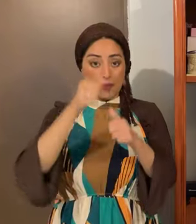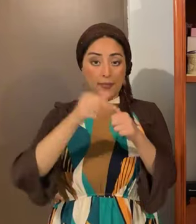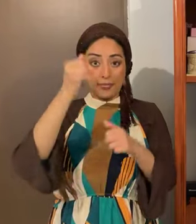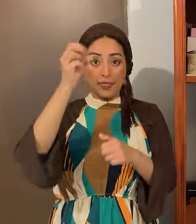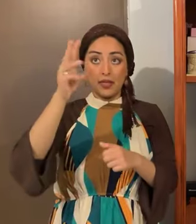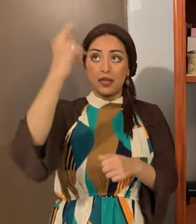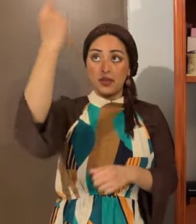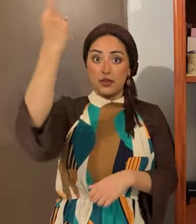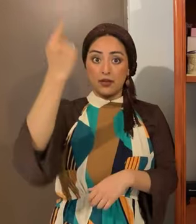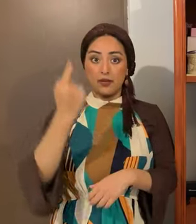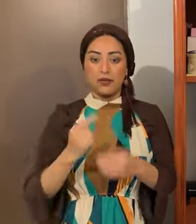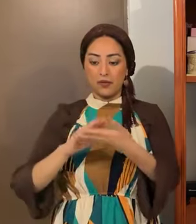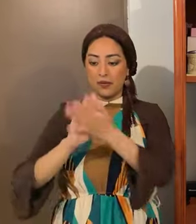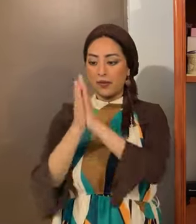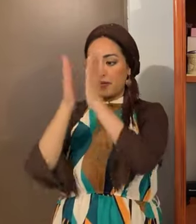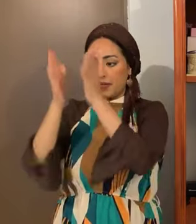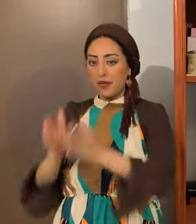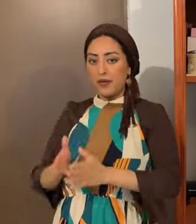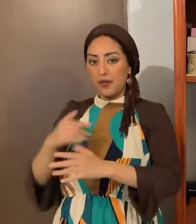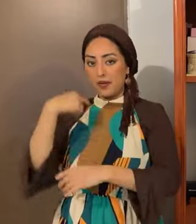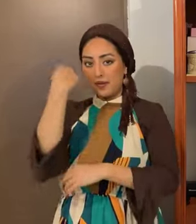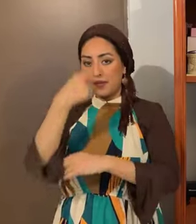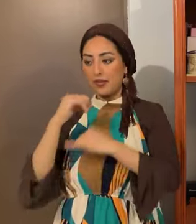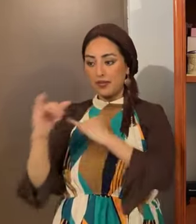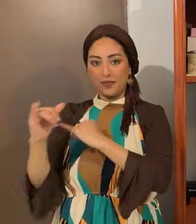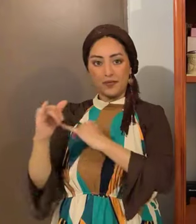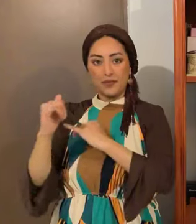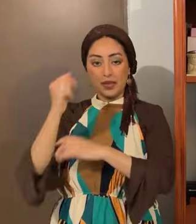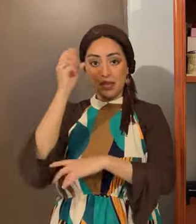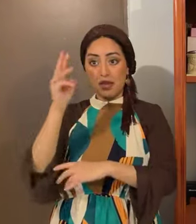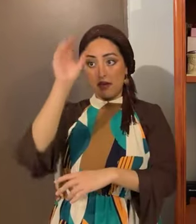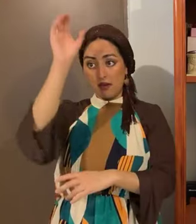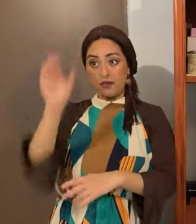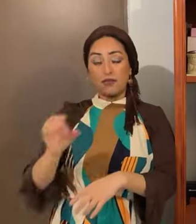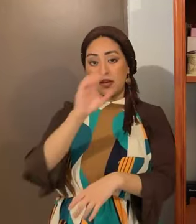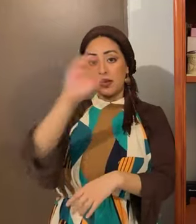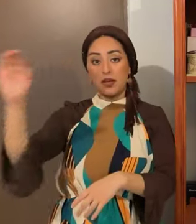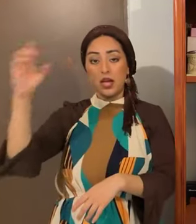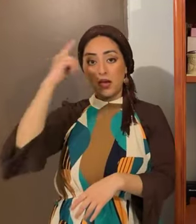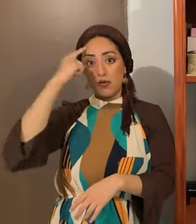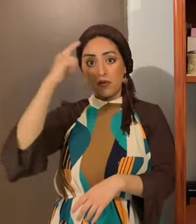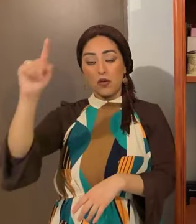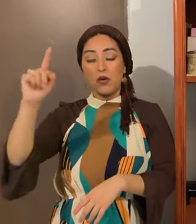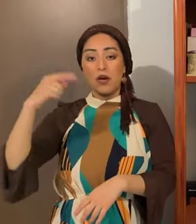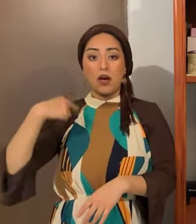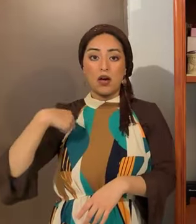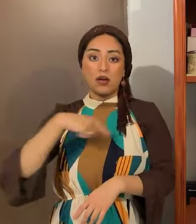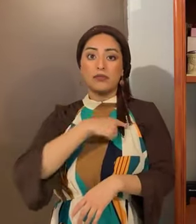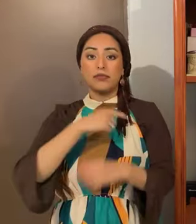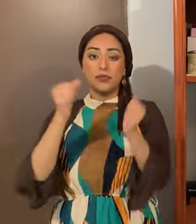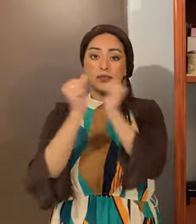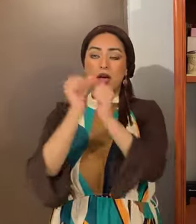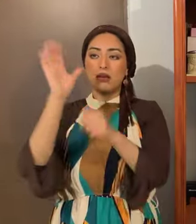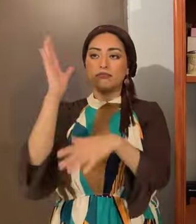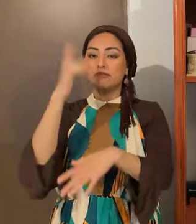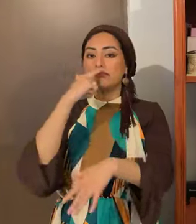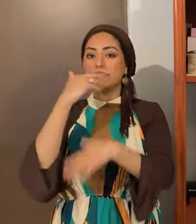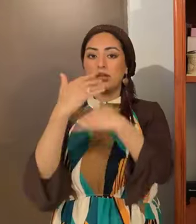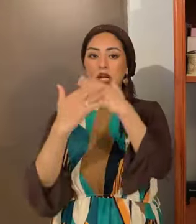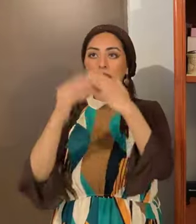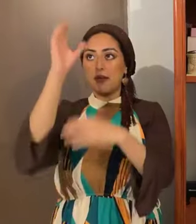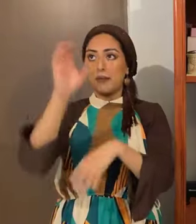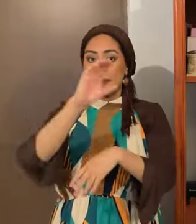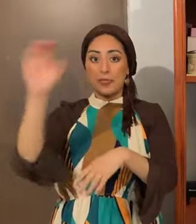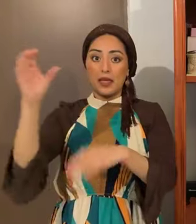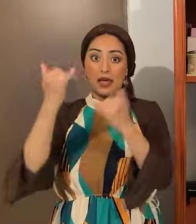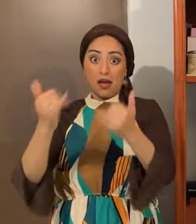encarnó, Él dio su vida por nosotros, así nos compró, nos salvó, nos compró a precio de sangre, y